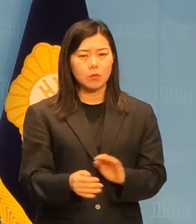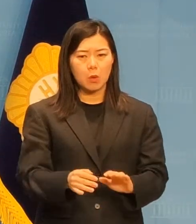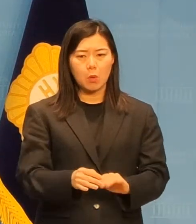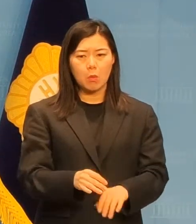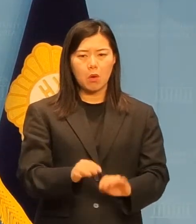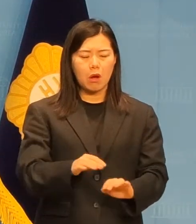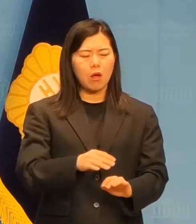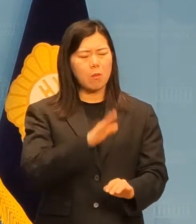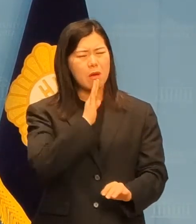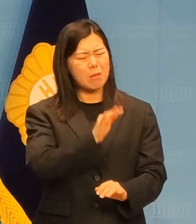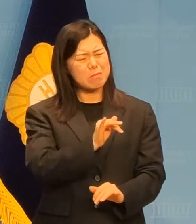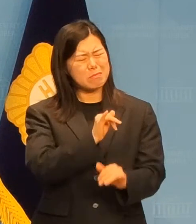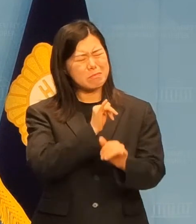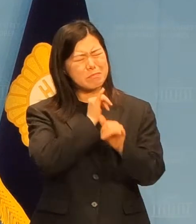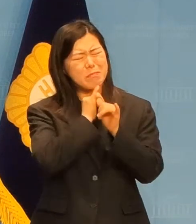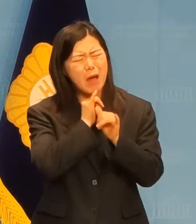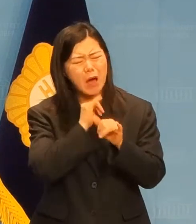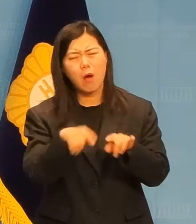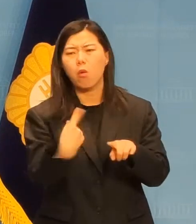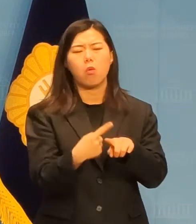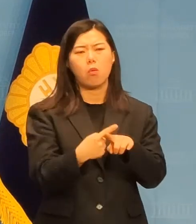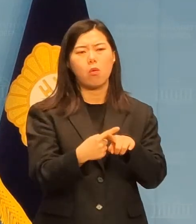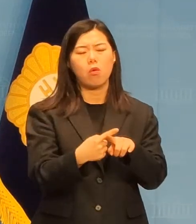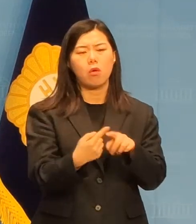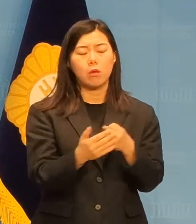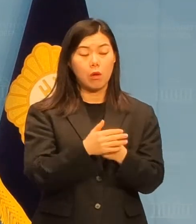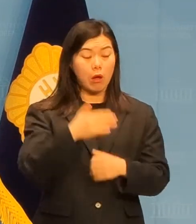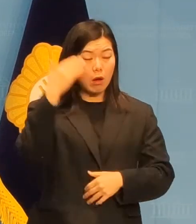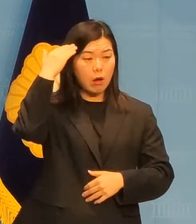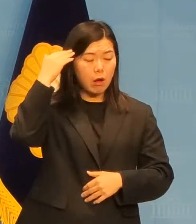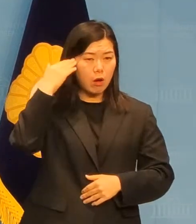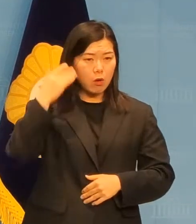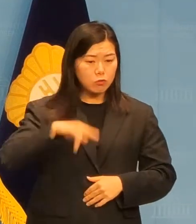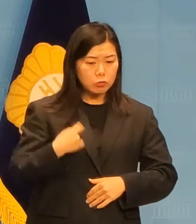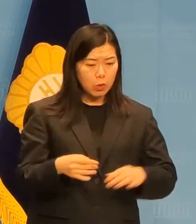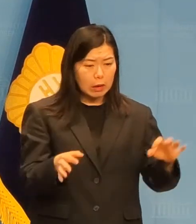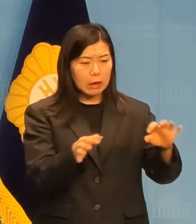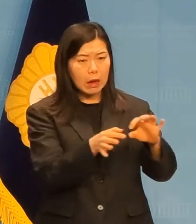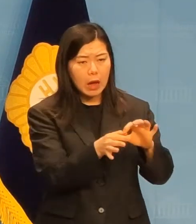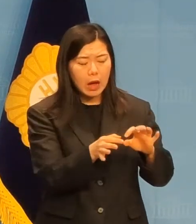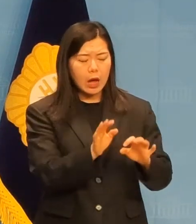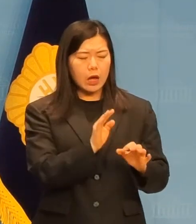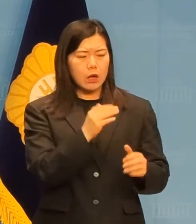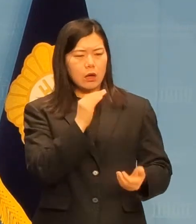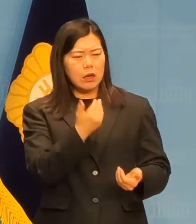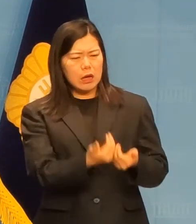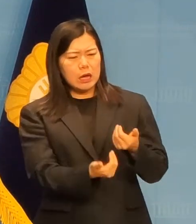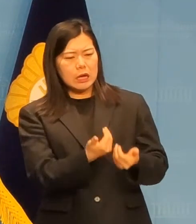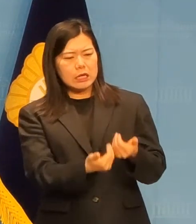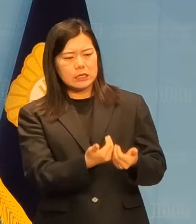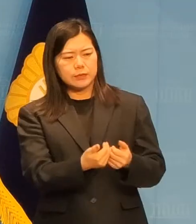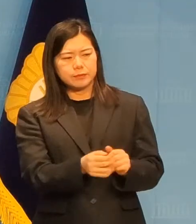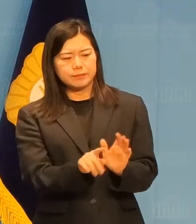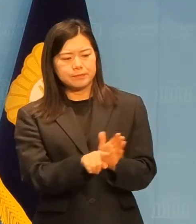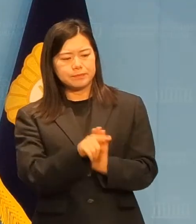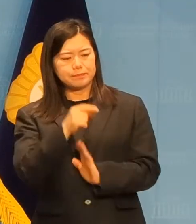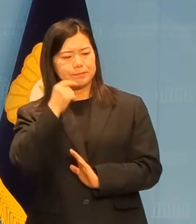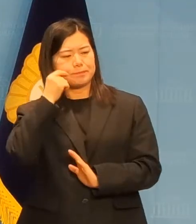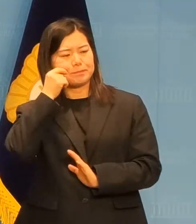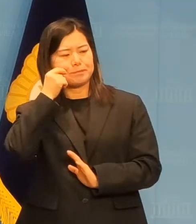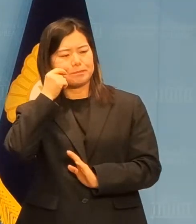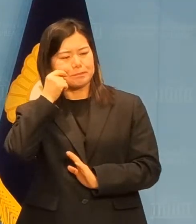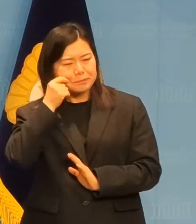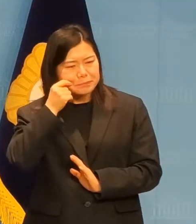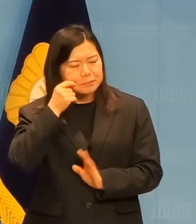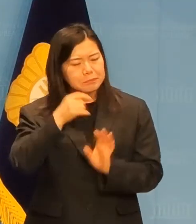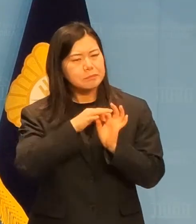가까운 정책 결과로 그간 한중 관계는 불필요한 갈등과 불신 속으로